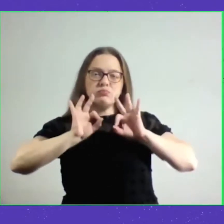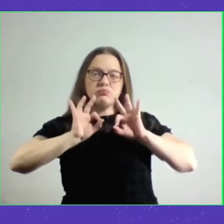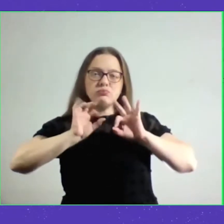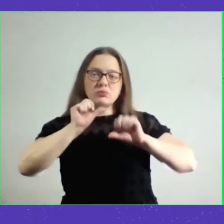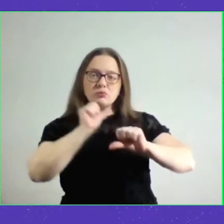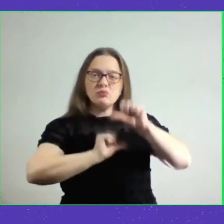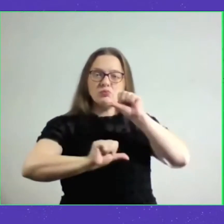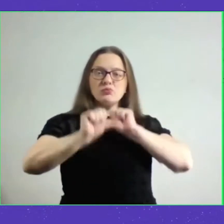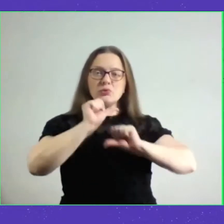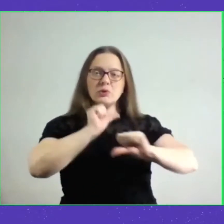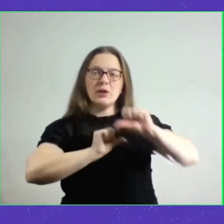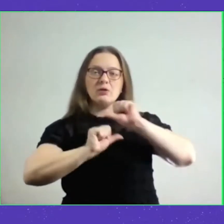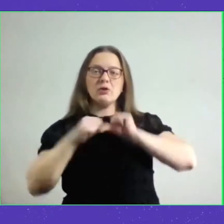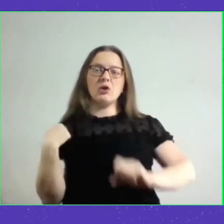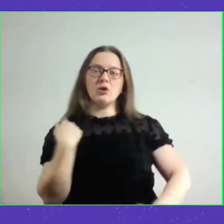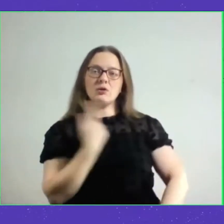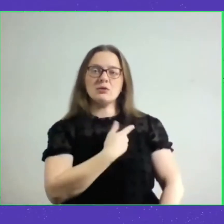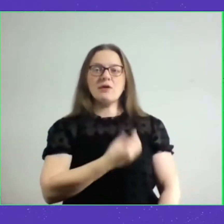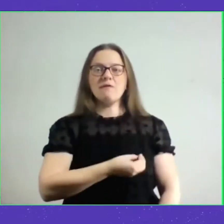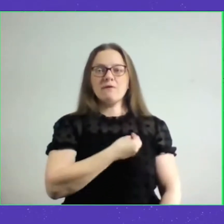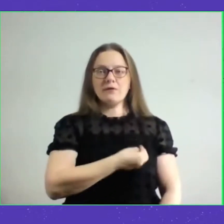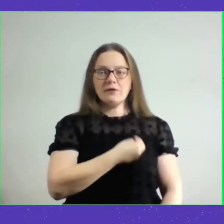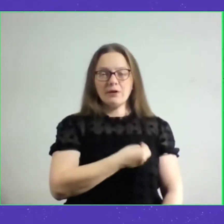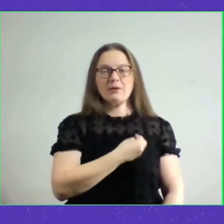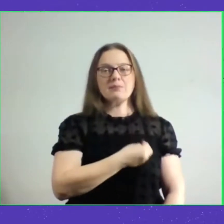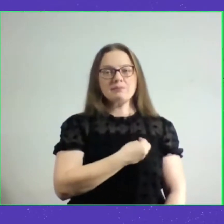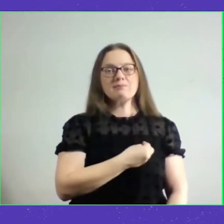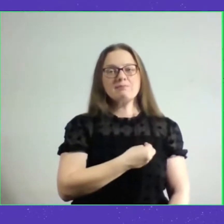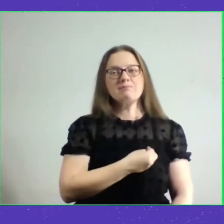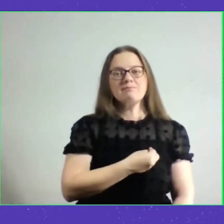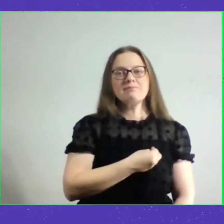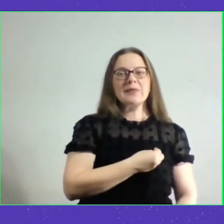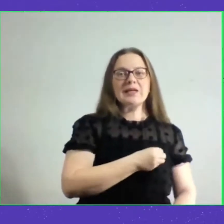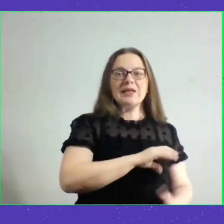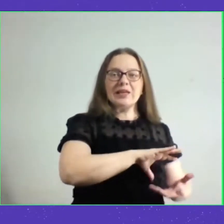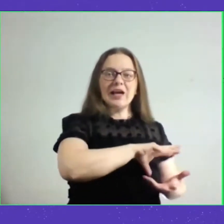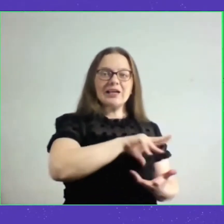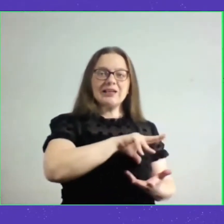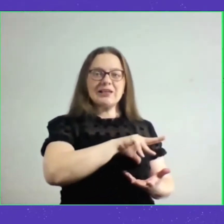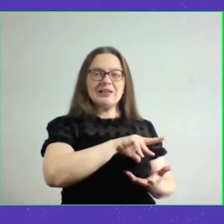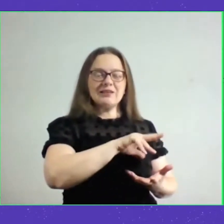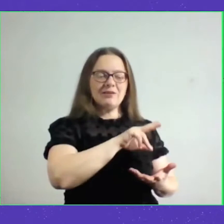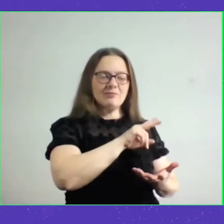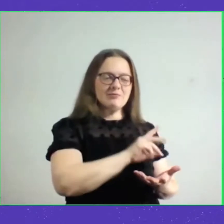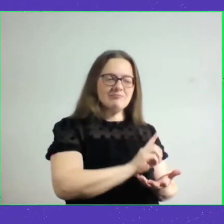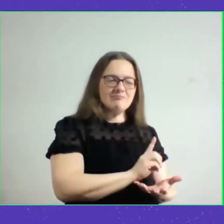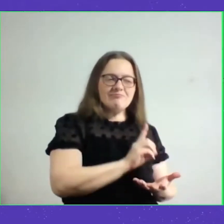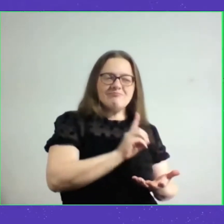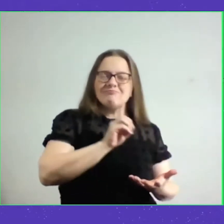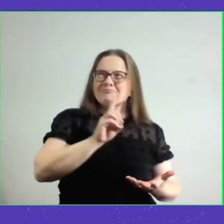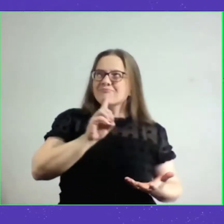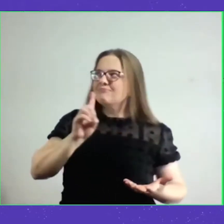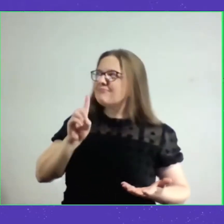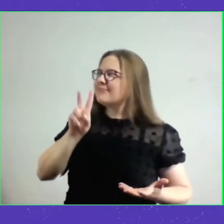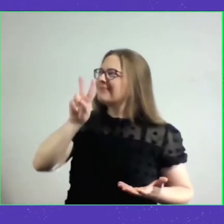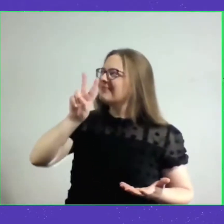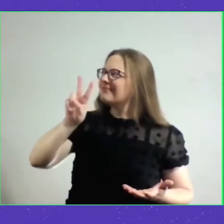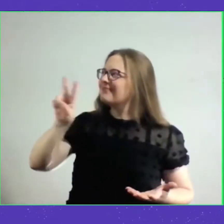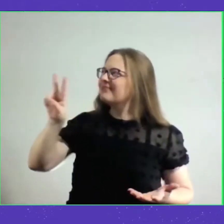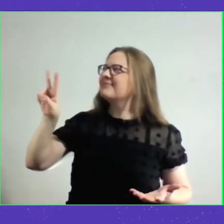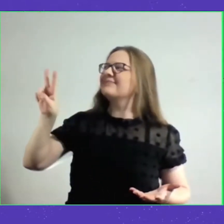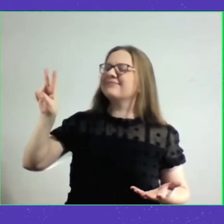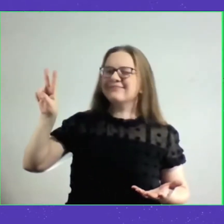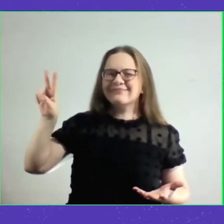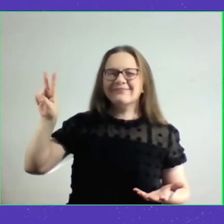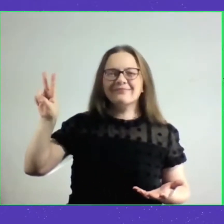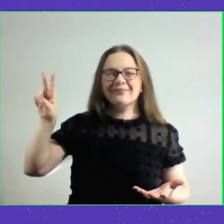daqui e tem nos levado para as regiões celestiais. E como Ele consegue